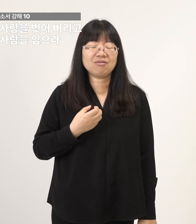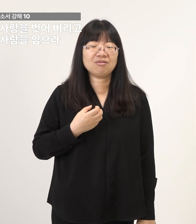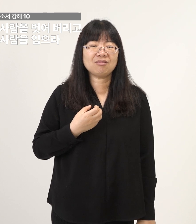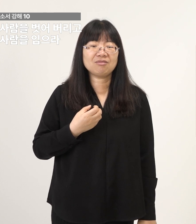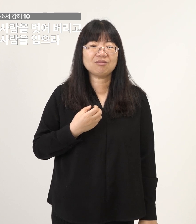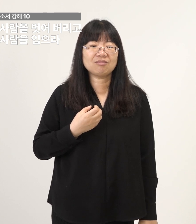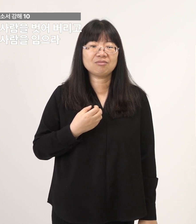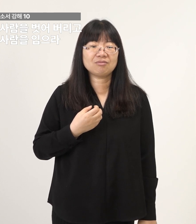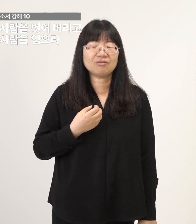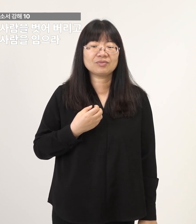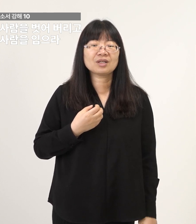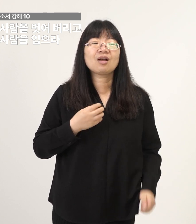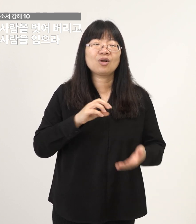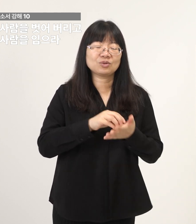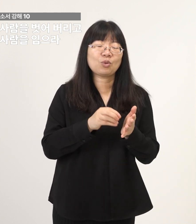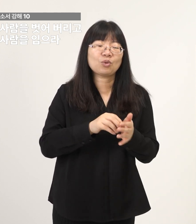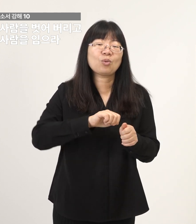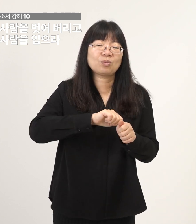그리고